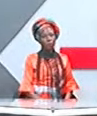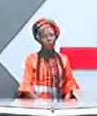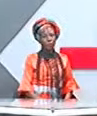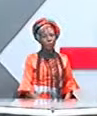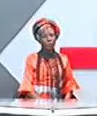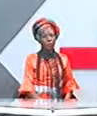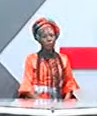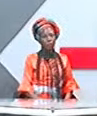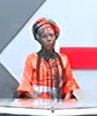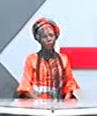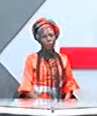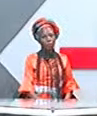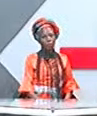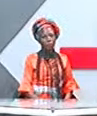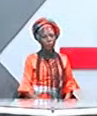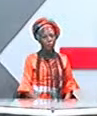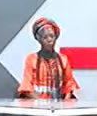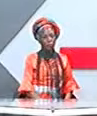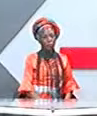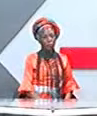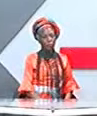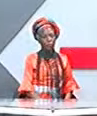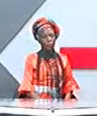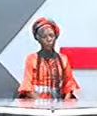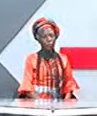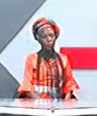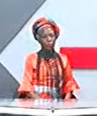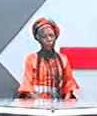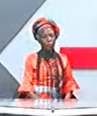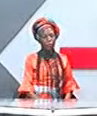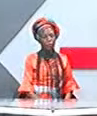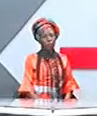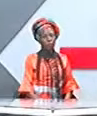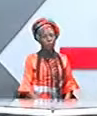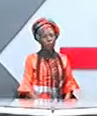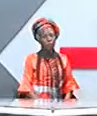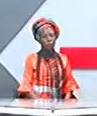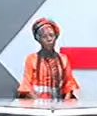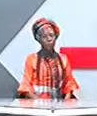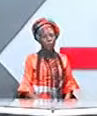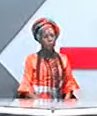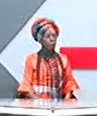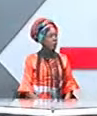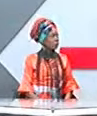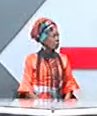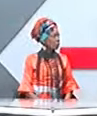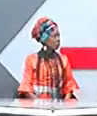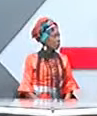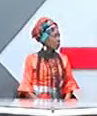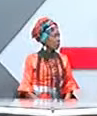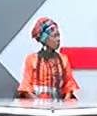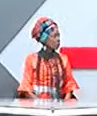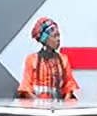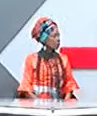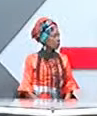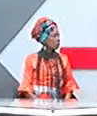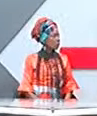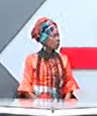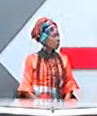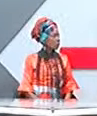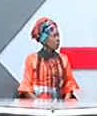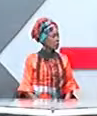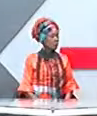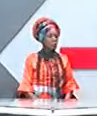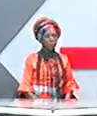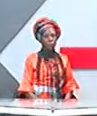misolo emisolo emisolo si bino byakugula nti naguze kabalagala ku kabalagala mpeerako omusolo ngaolina okutulaga lutaanizizo ekitutegeere nga